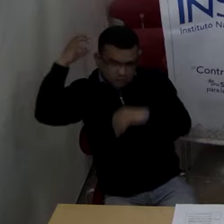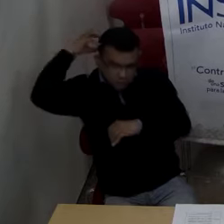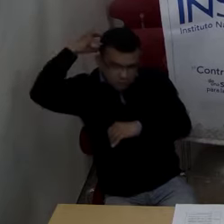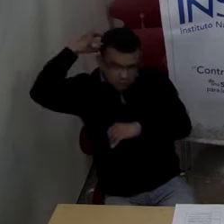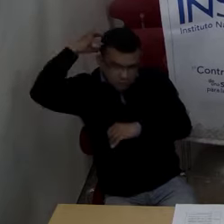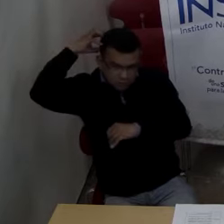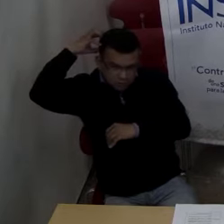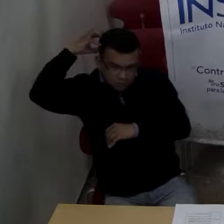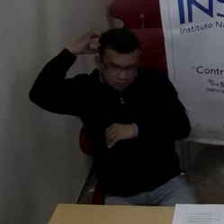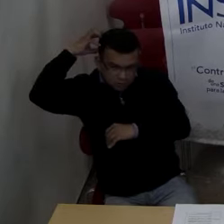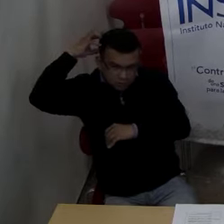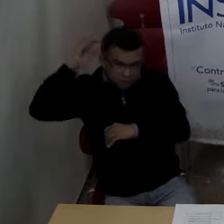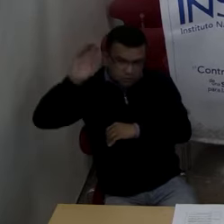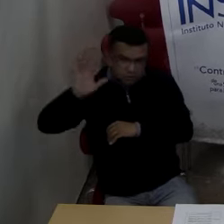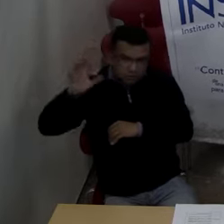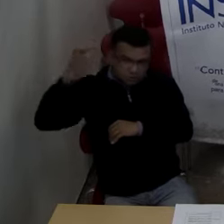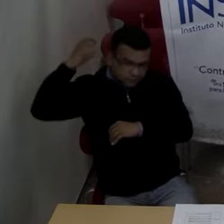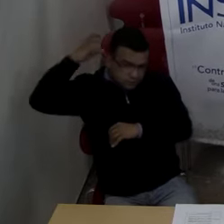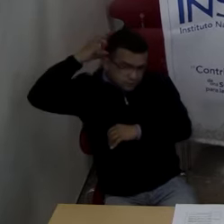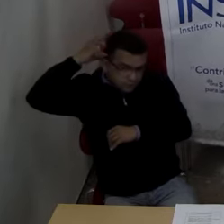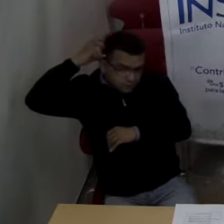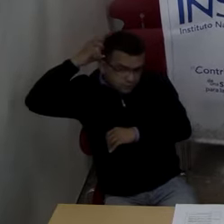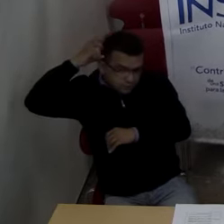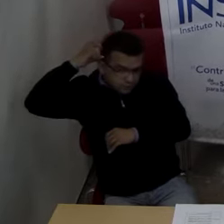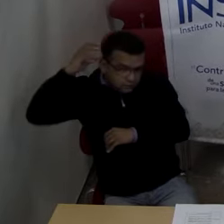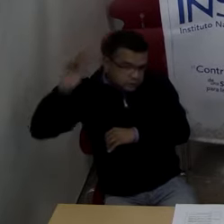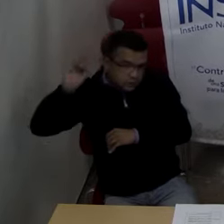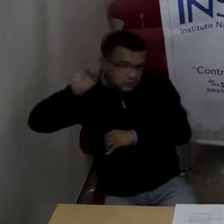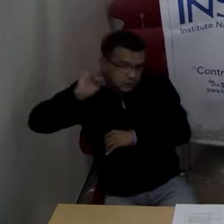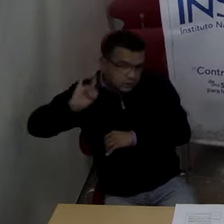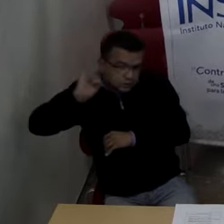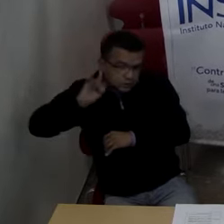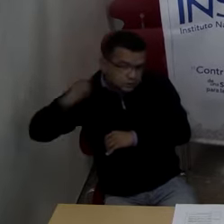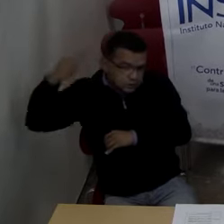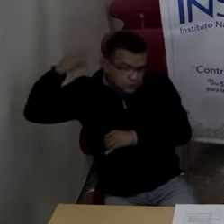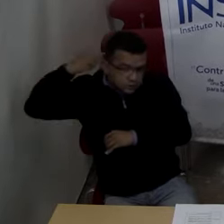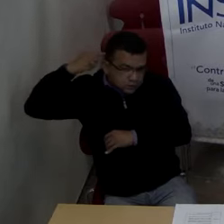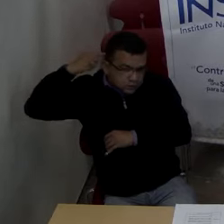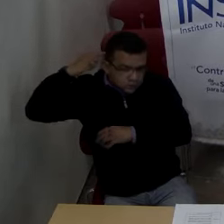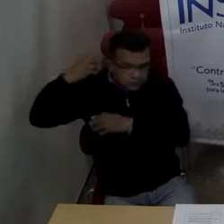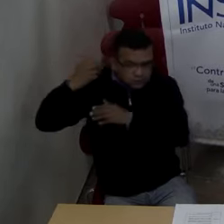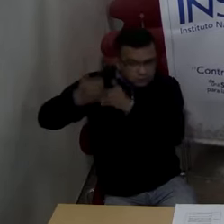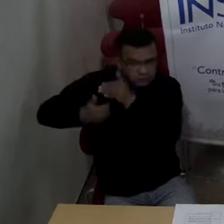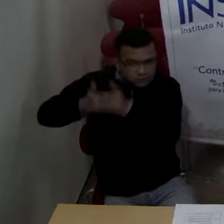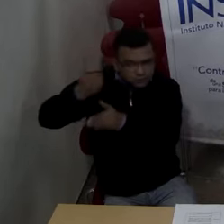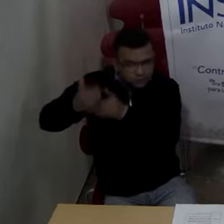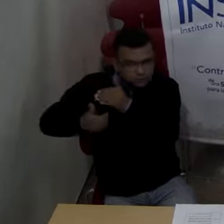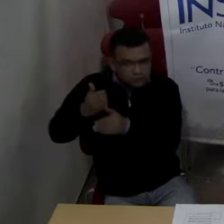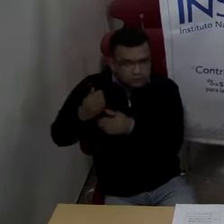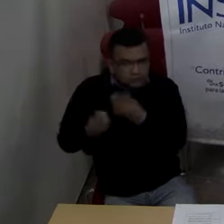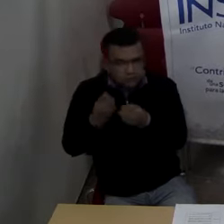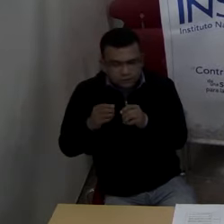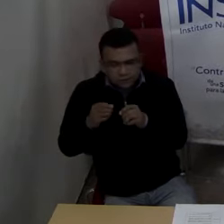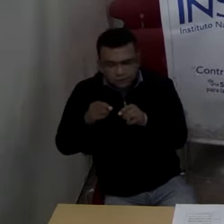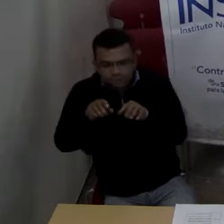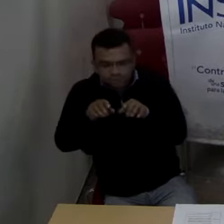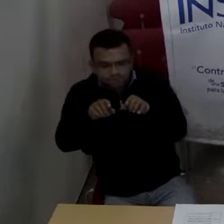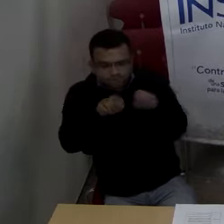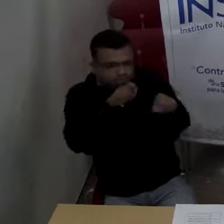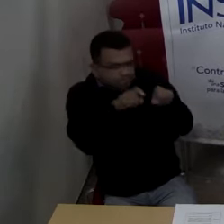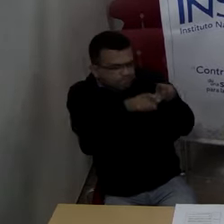auditiva. Allí se dan unos procesos, la discriminación y